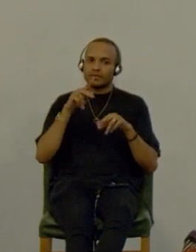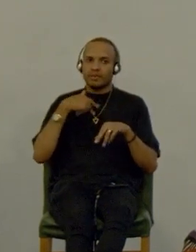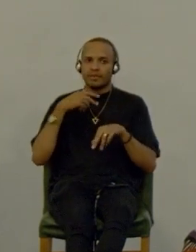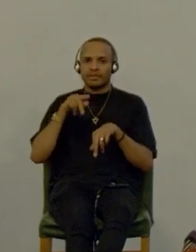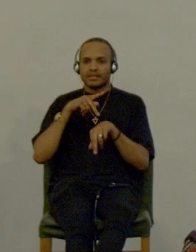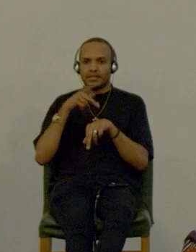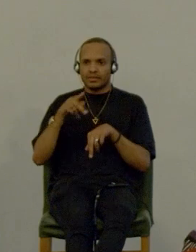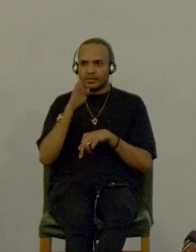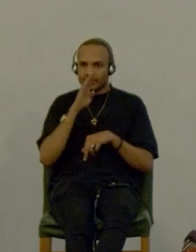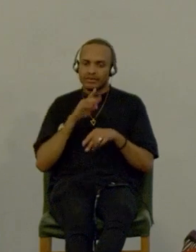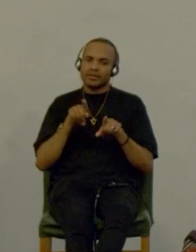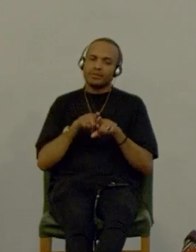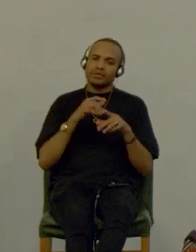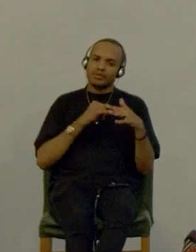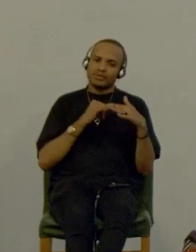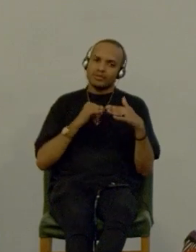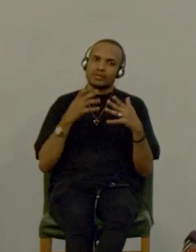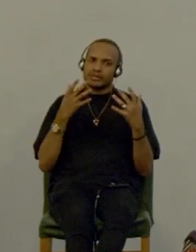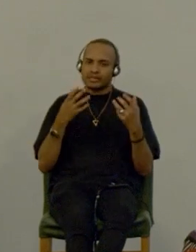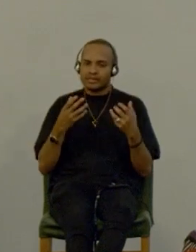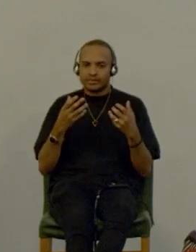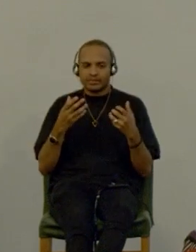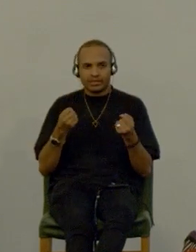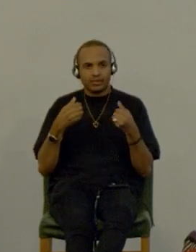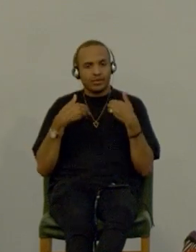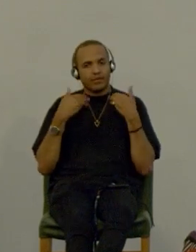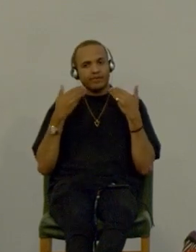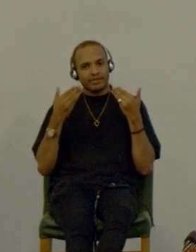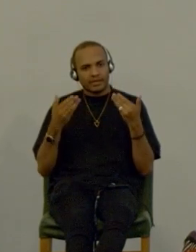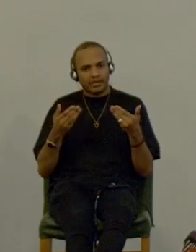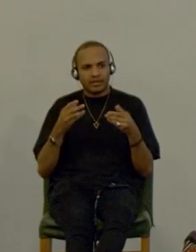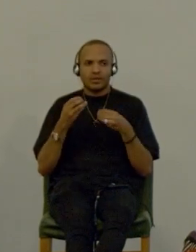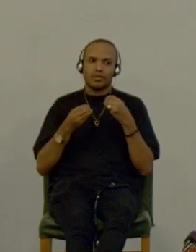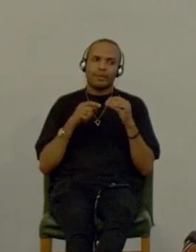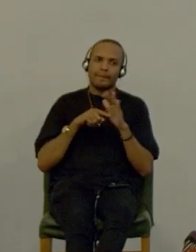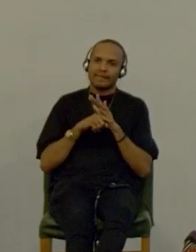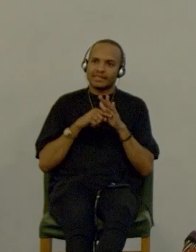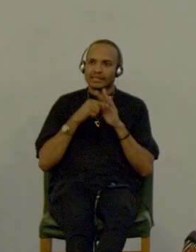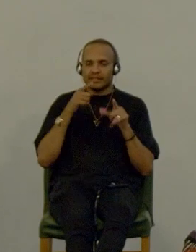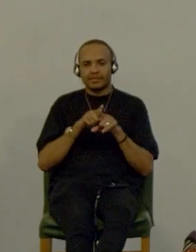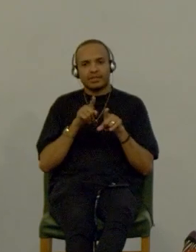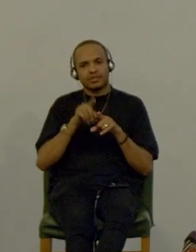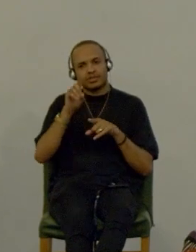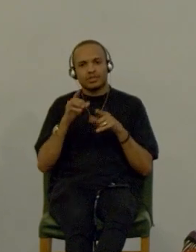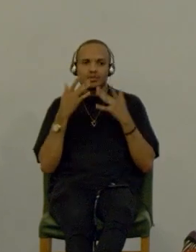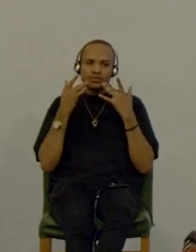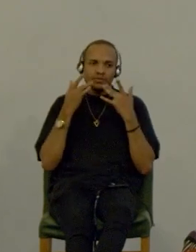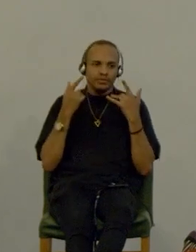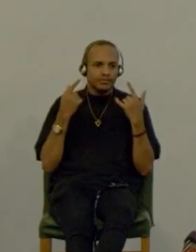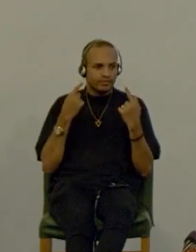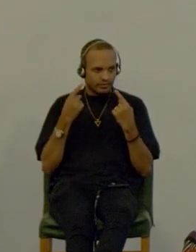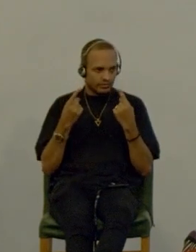de m'inviter à la fois comme chercheuse et comme metteur en scène. Et ça, je vous avoue que ce n'est pas facile, toujours, de